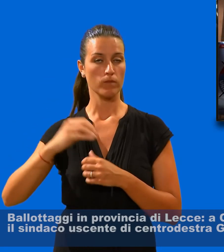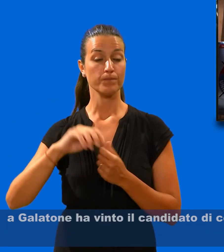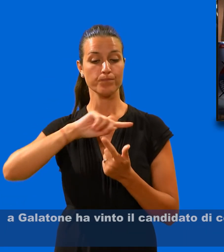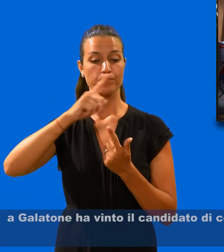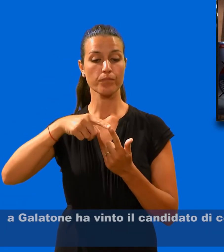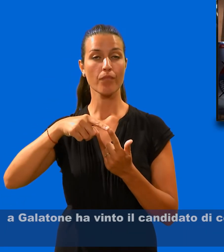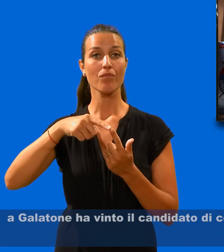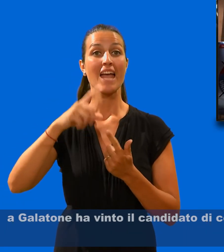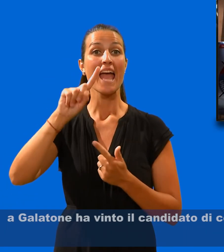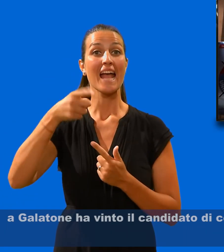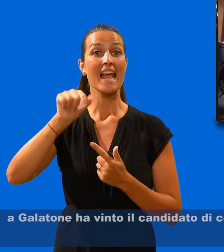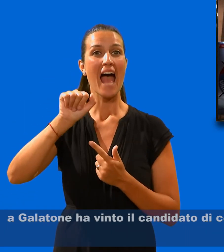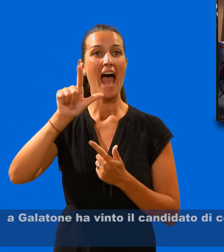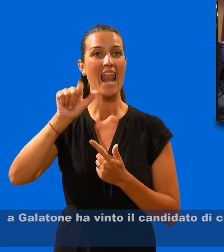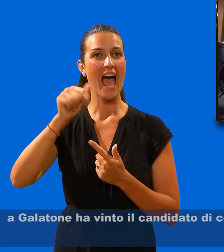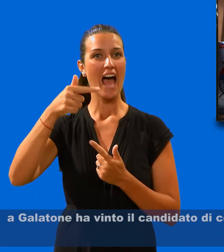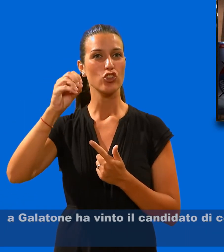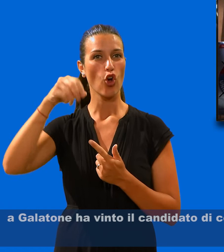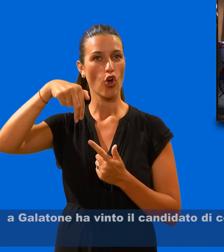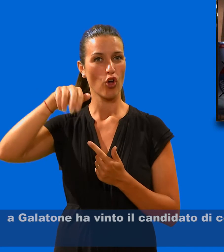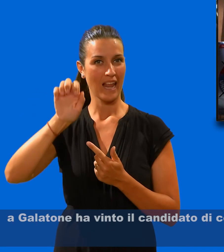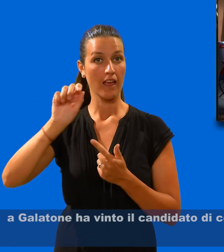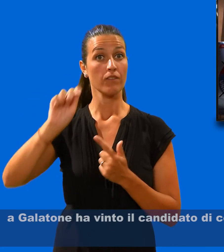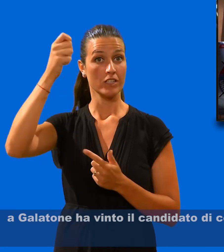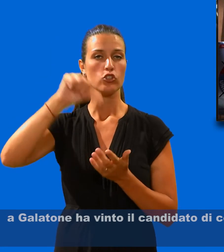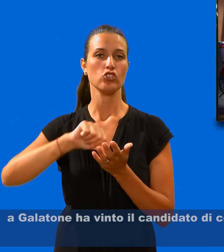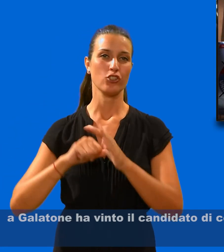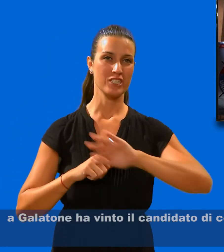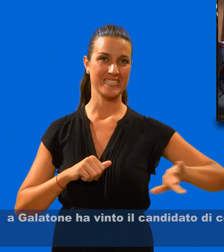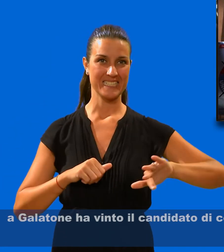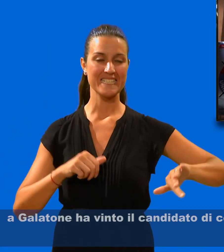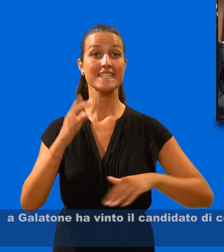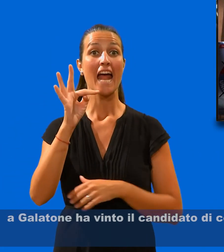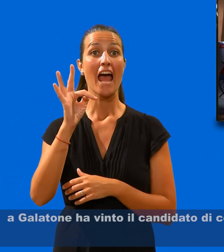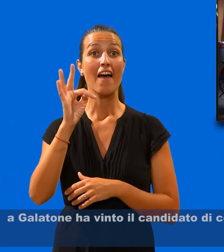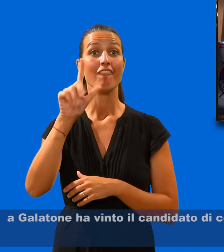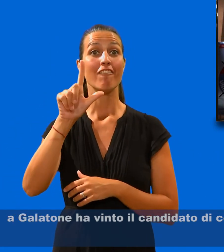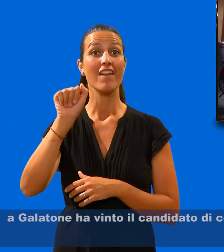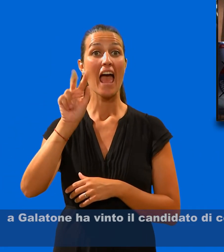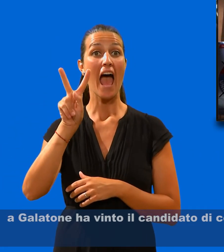a galatone ha vinto il candidato di centrosinistra flavio filoni